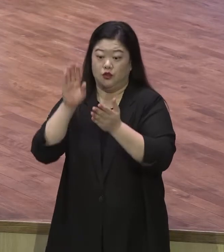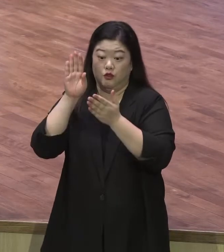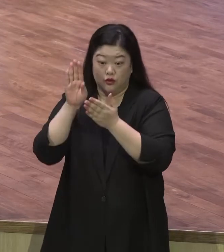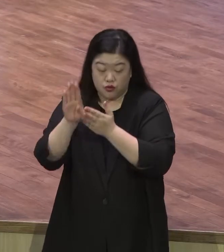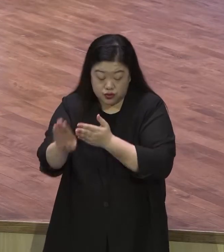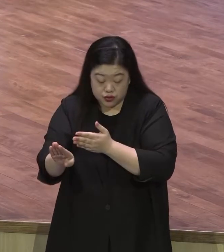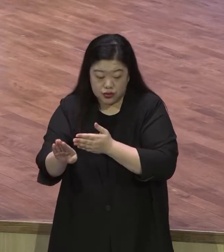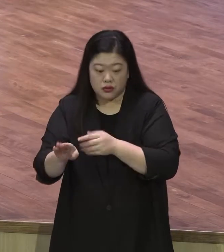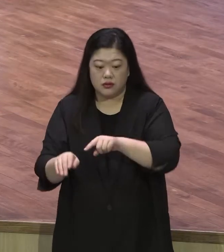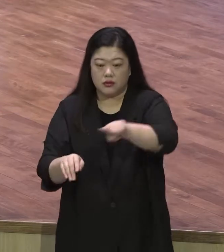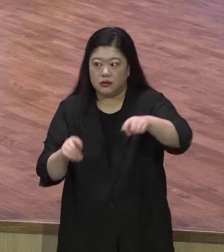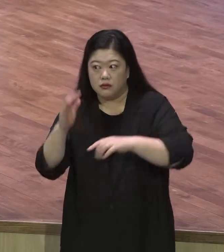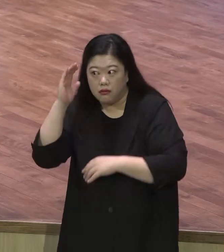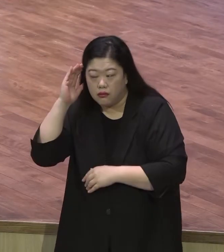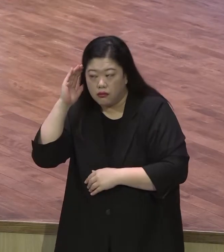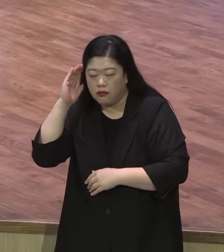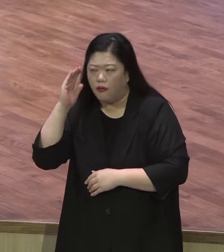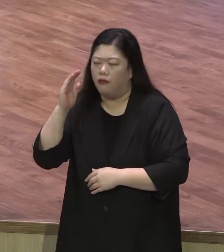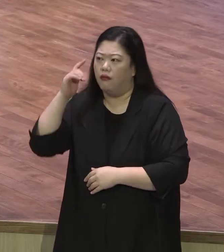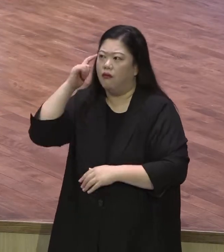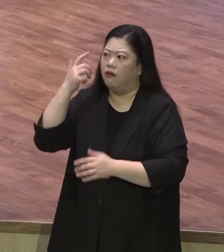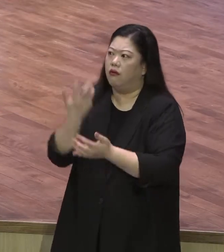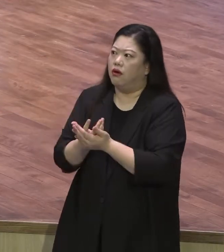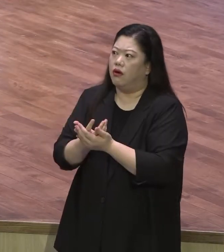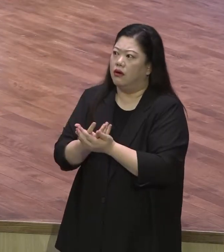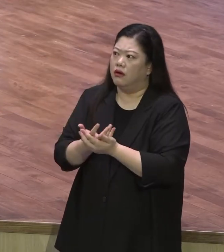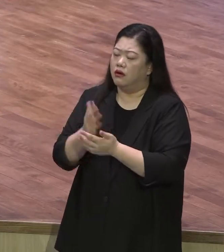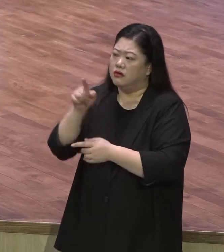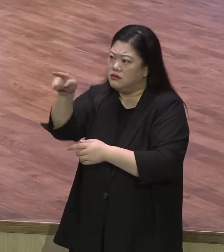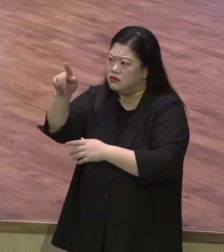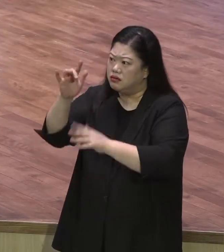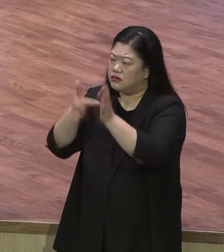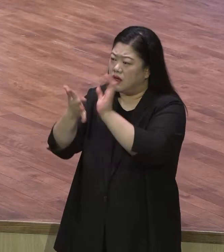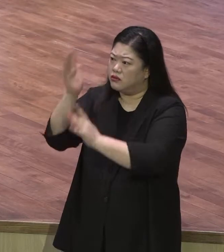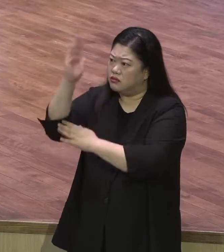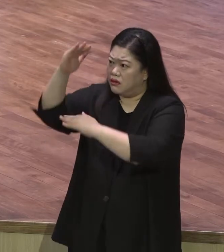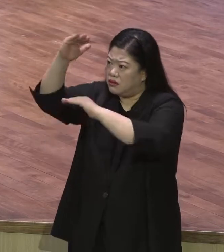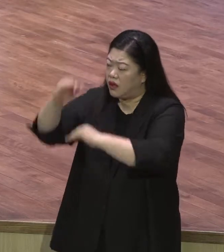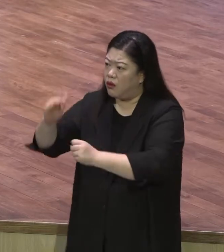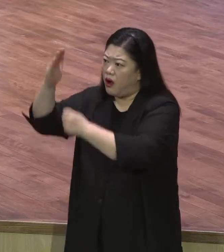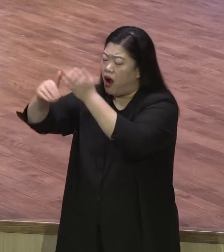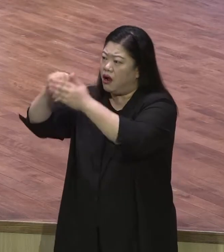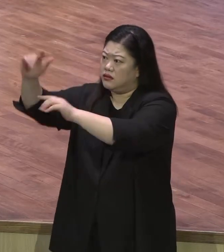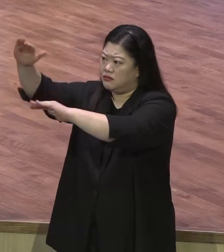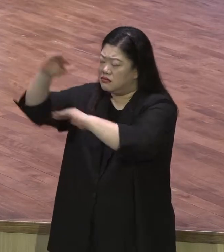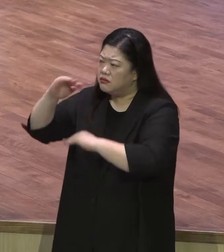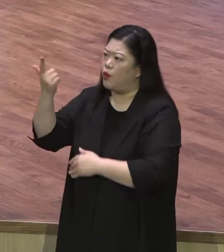권위있는 자와 같고 그들의 석의관들과 같이 아니함이러라.